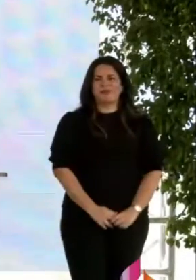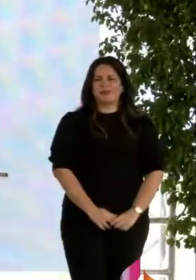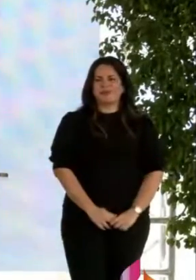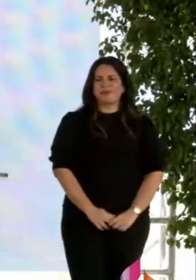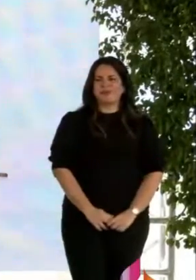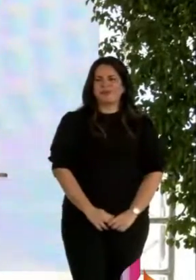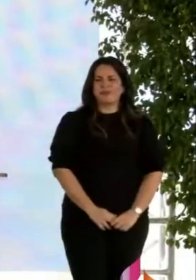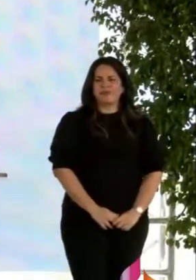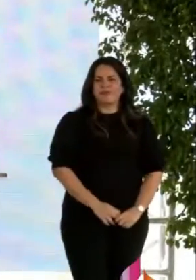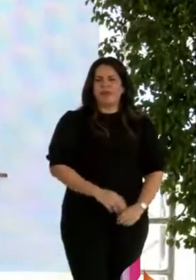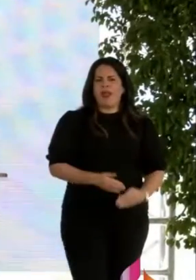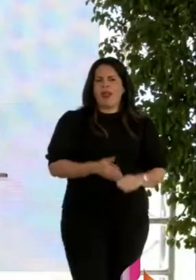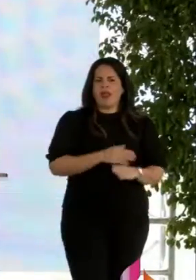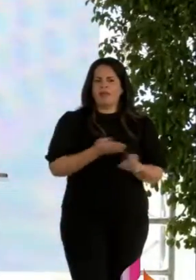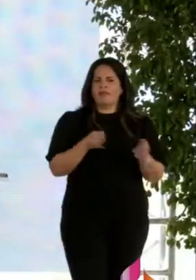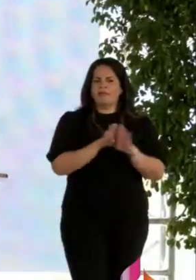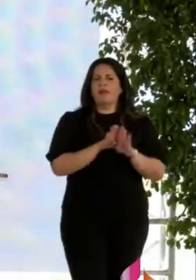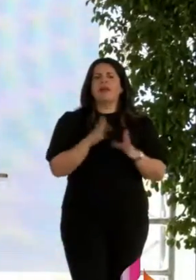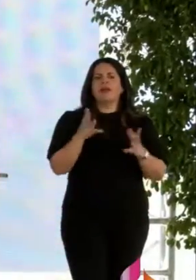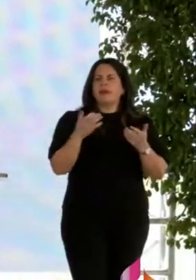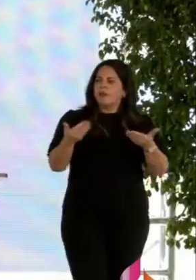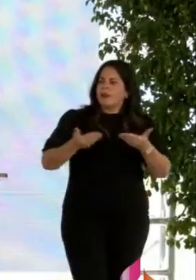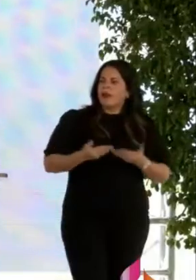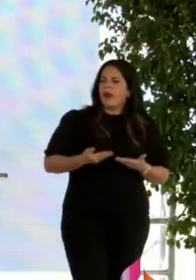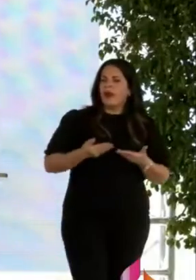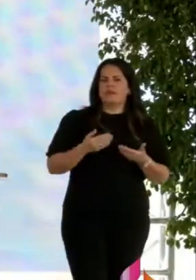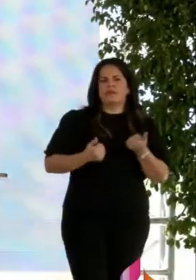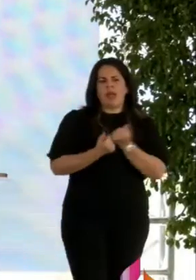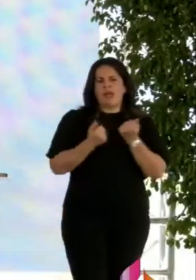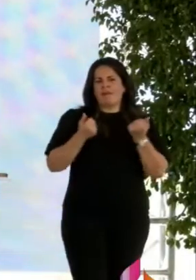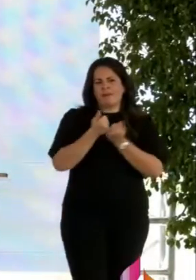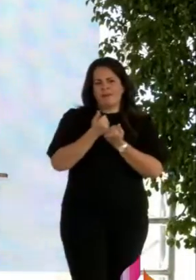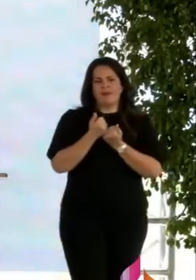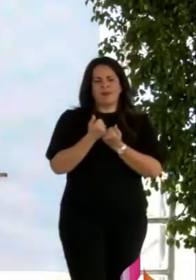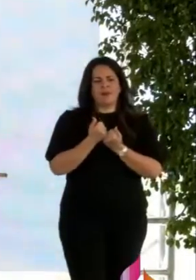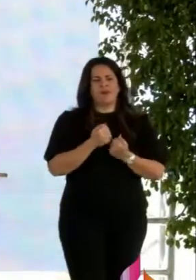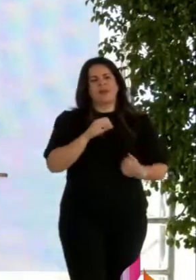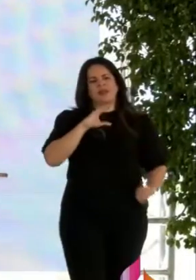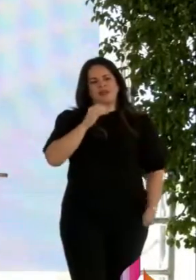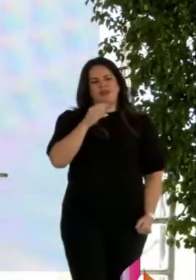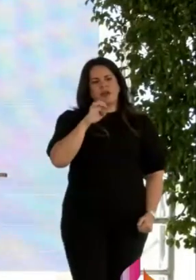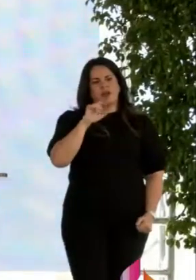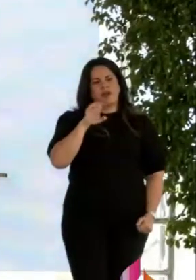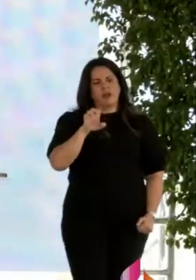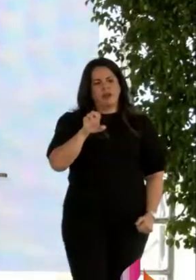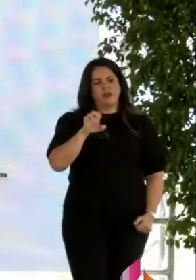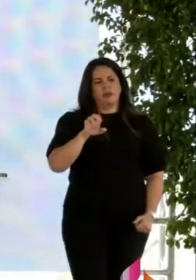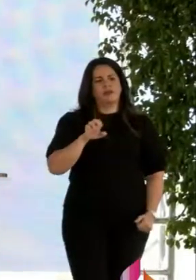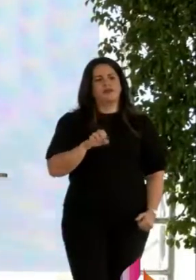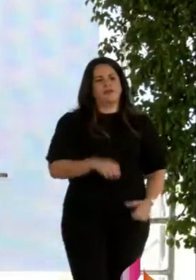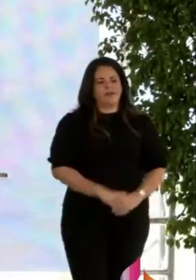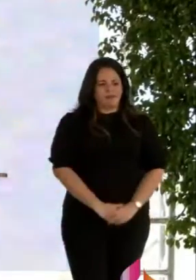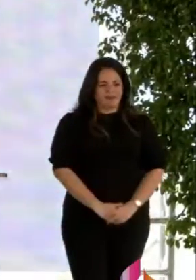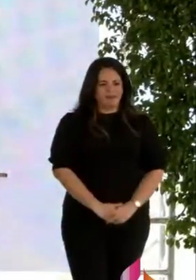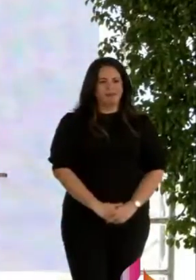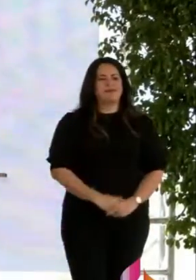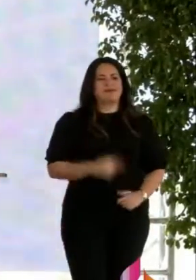Bueno, antes de cerrar, pues quiero invitar a mi socio y mi partner in crime, Charlie Hamilton, a que diga unas palabras.